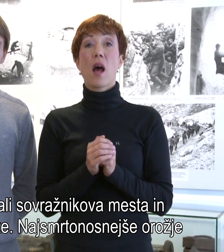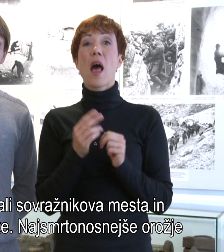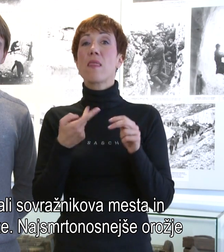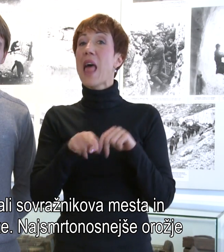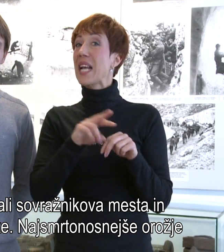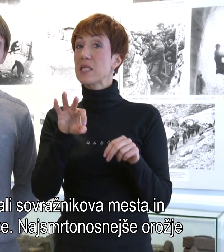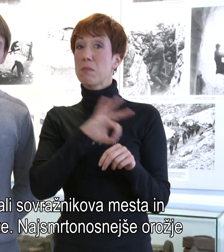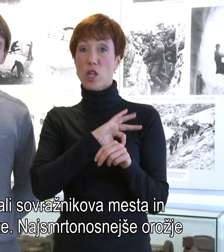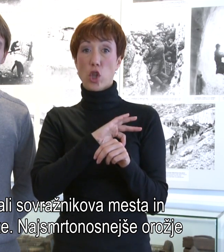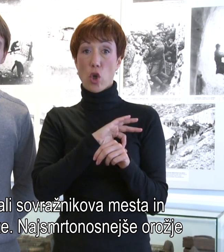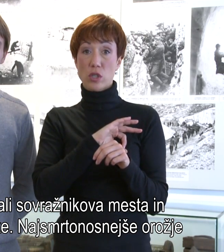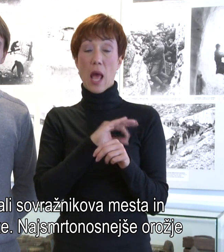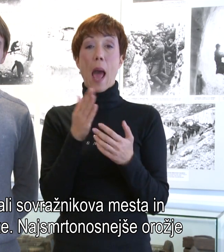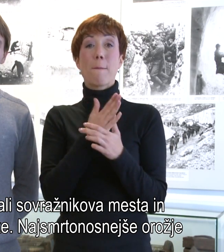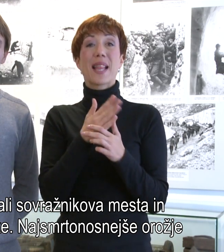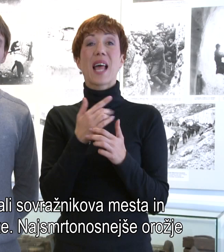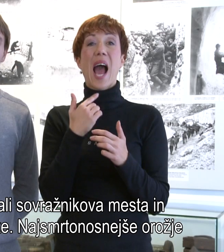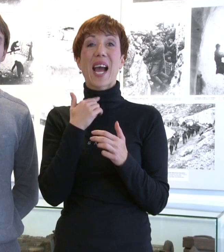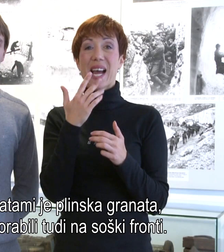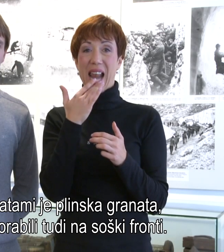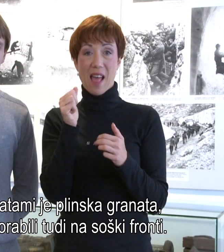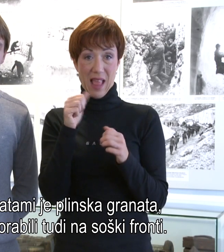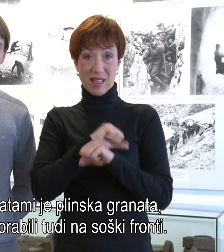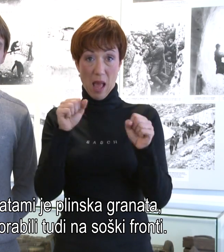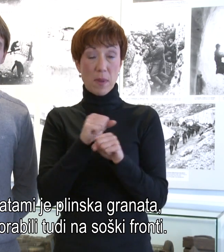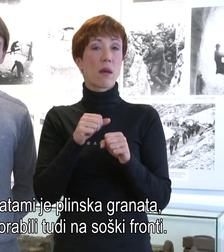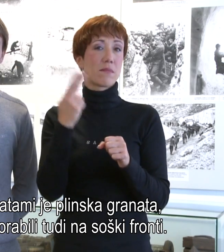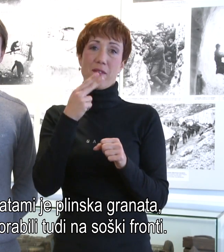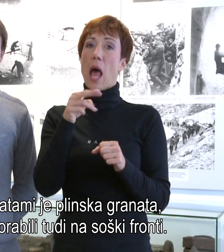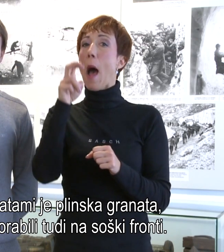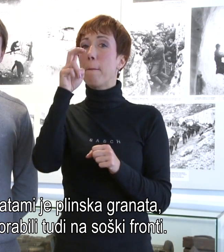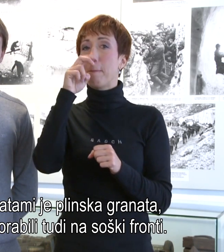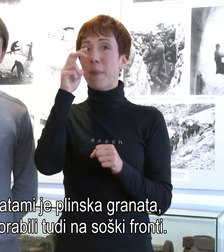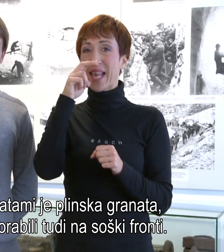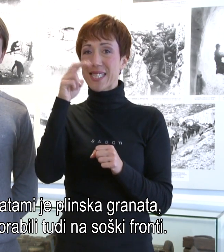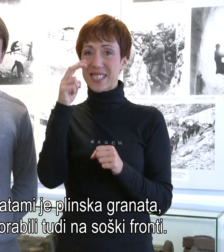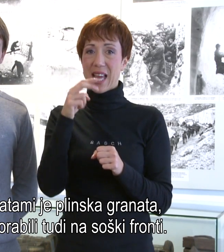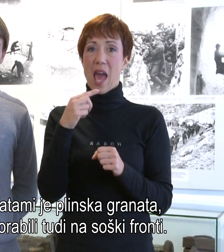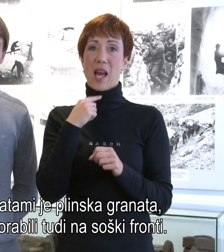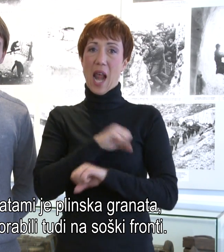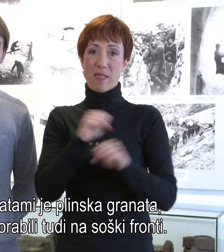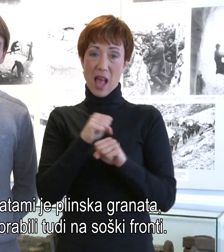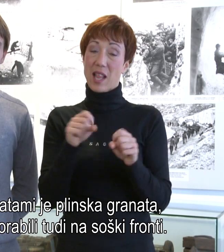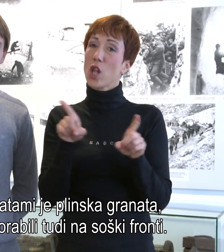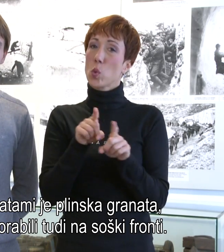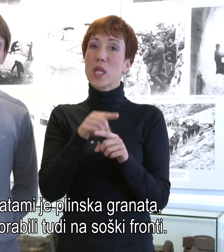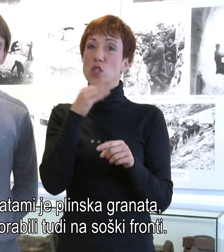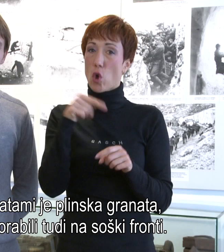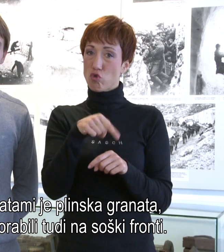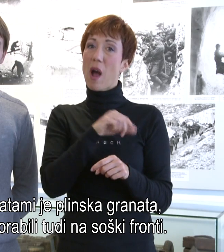Najsmrtonosnejše med granatami pa so vsekakor plinske granate. Tudi na soški fronti so uporabili plin, ki pa